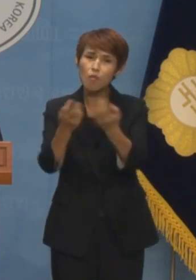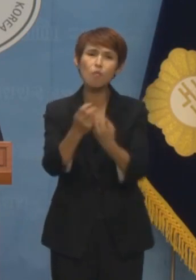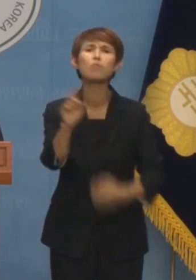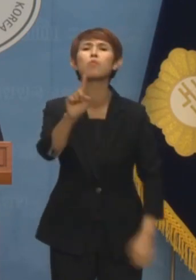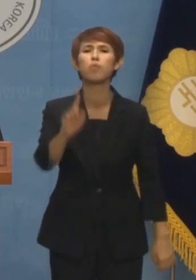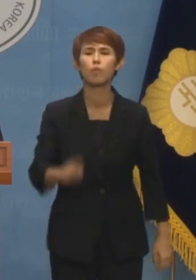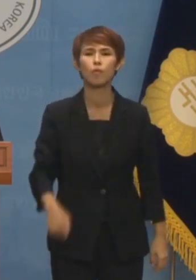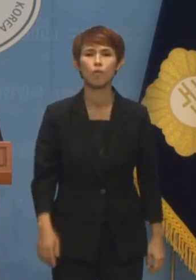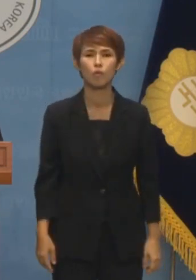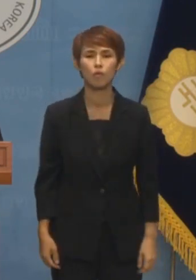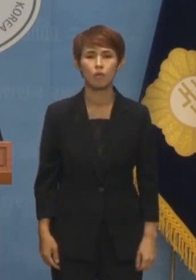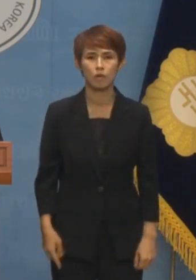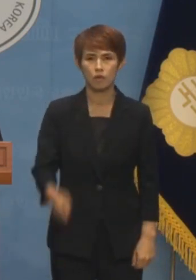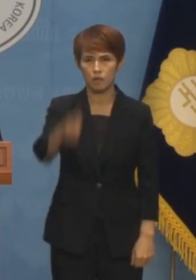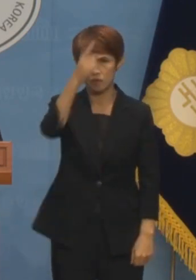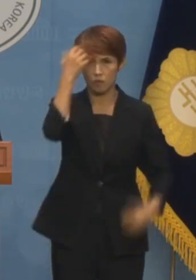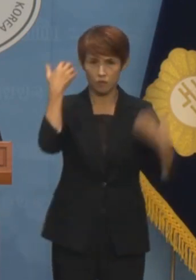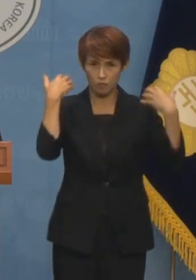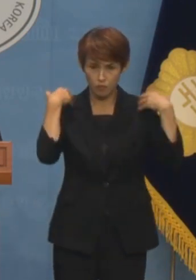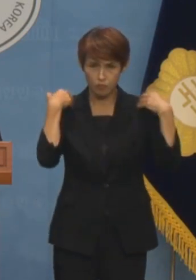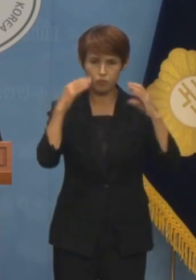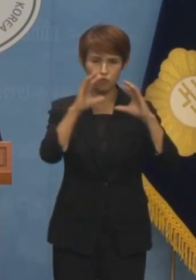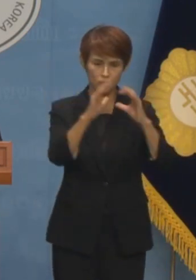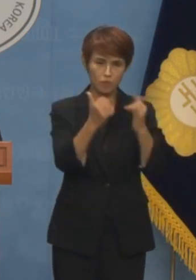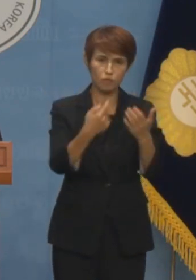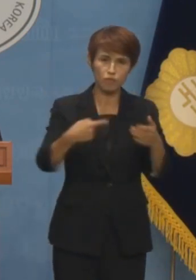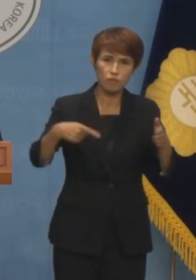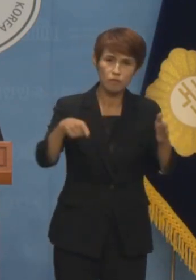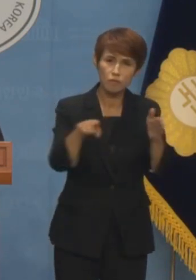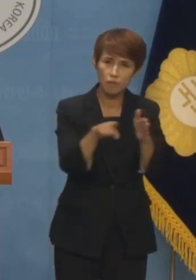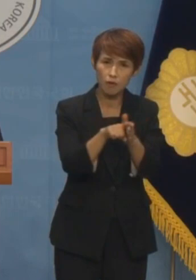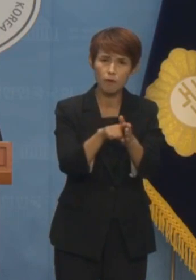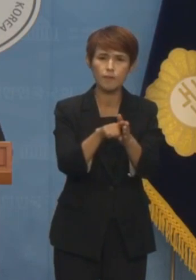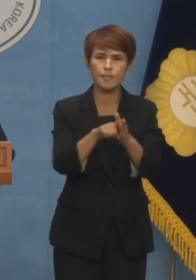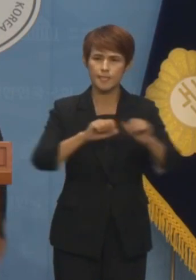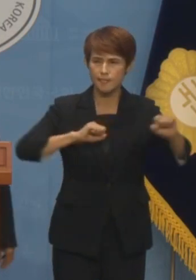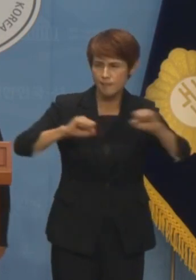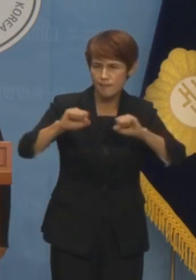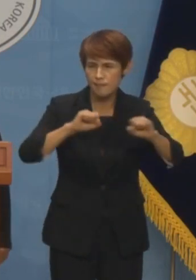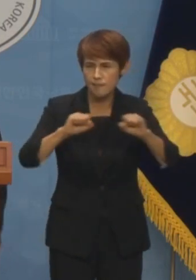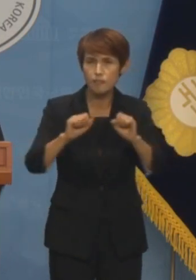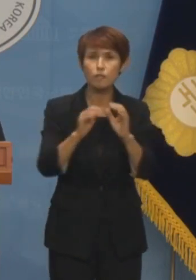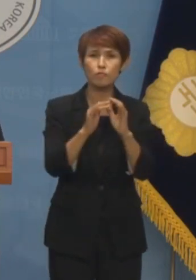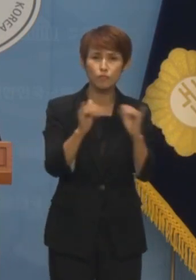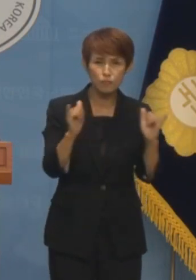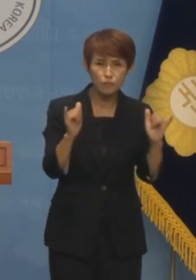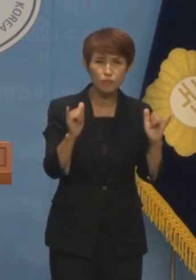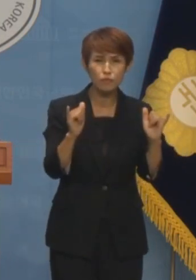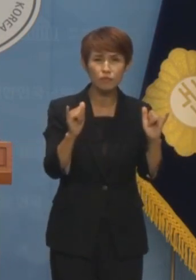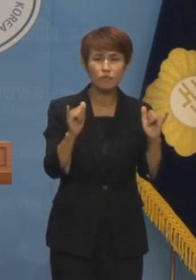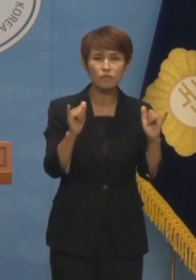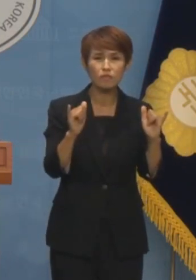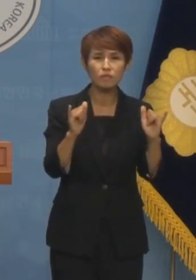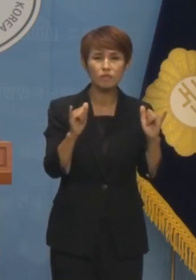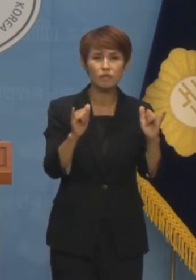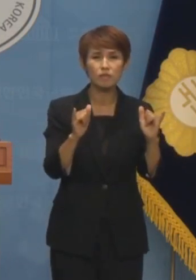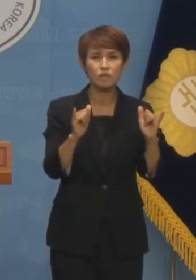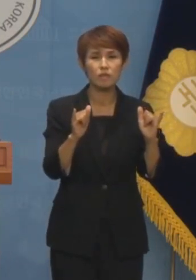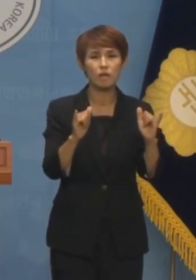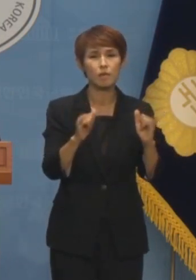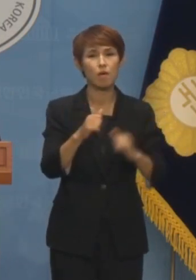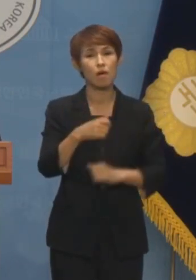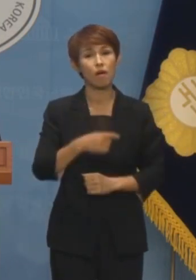국가와 국민을 위해 총각을 다투며 뛰는 분과 5분 이상 면담도